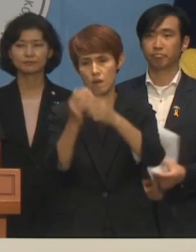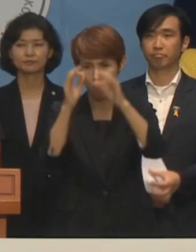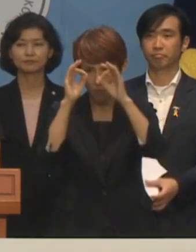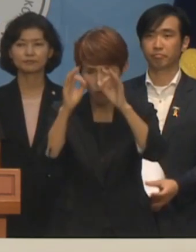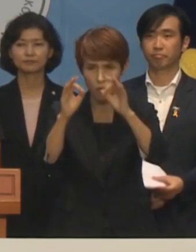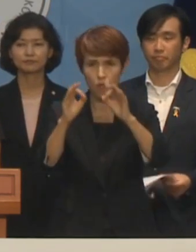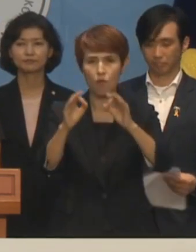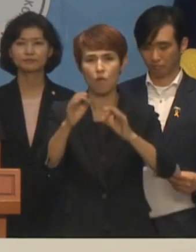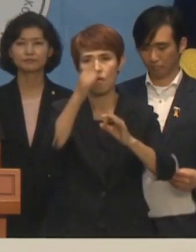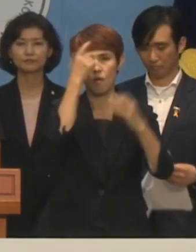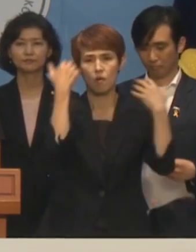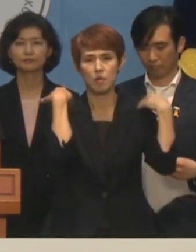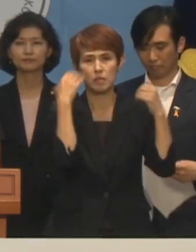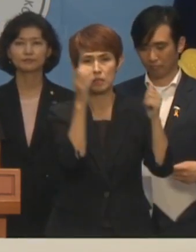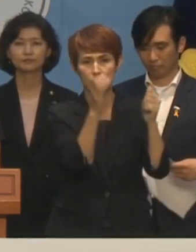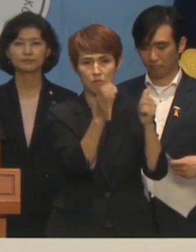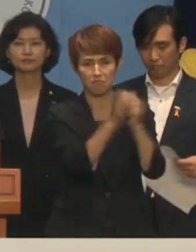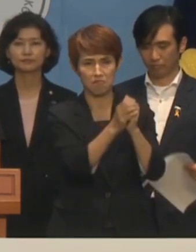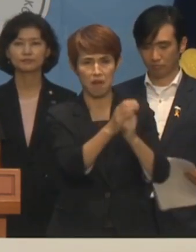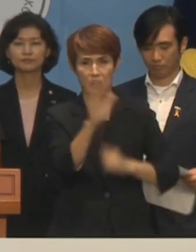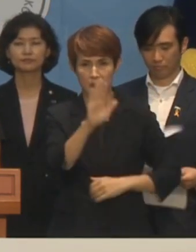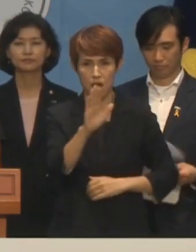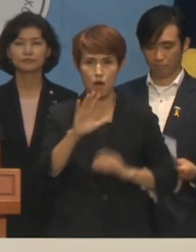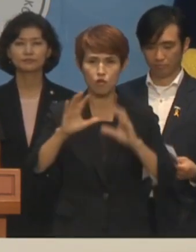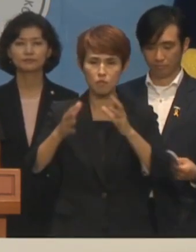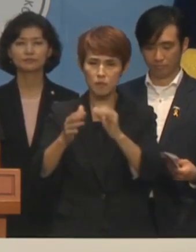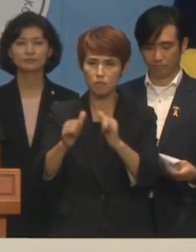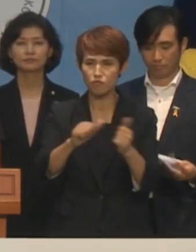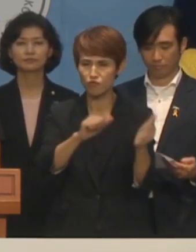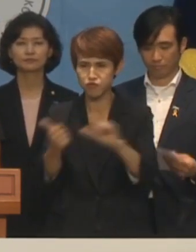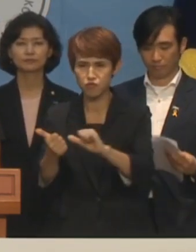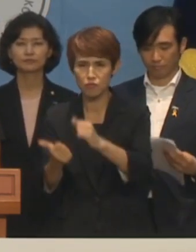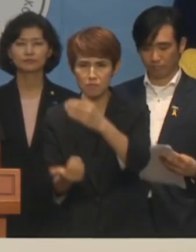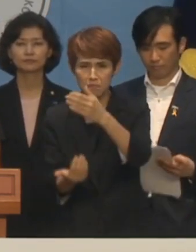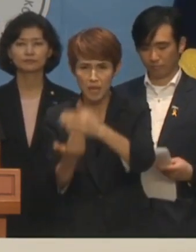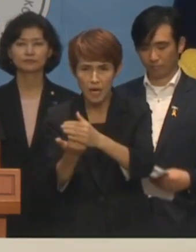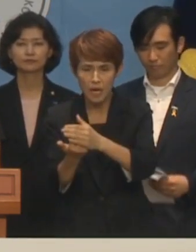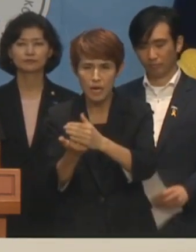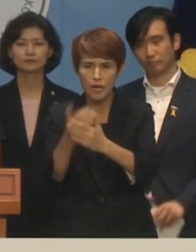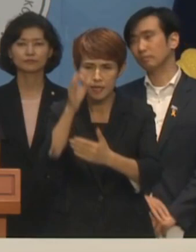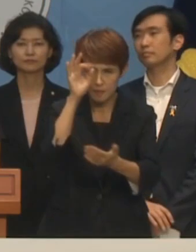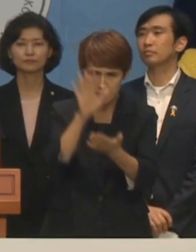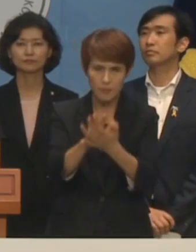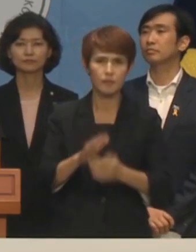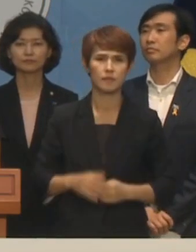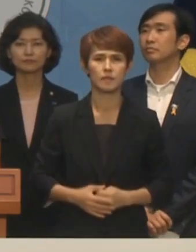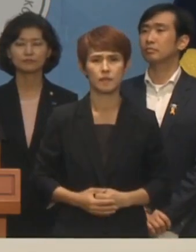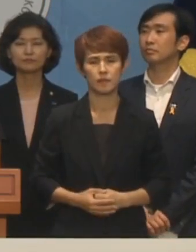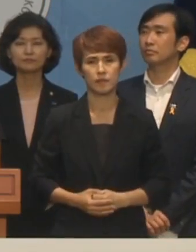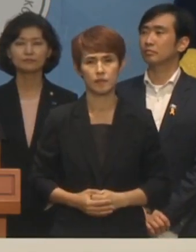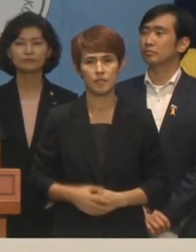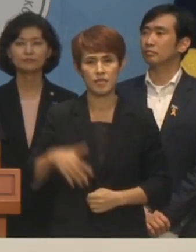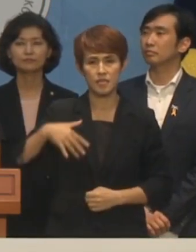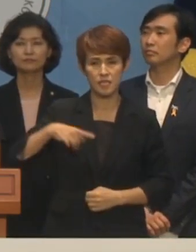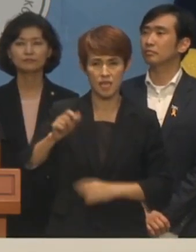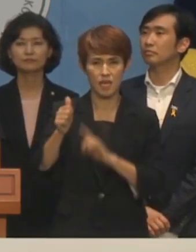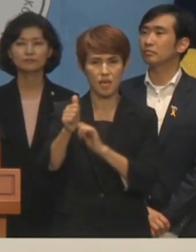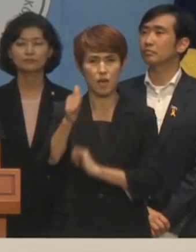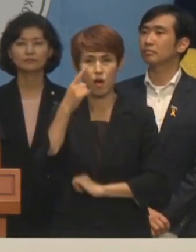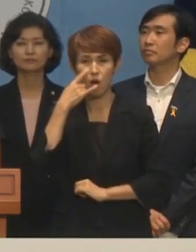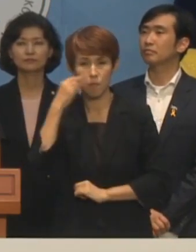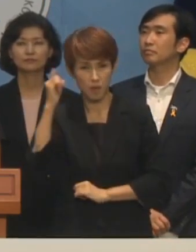국가의 무책임이 국민의 생명을 단숨에 앗아갈 수 있다는 사실을 목도했다. 최 해병의